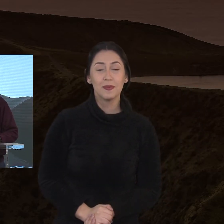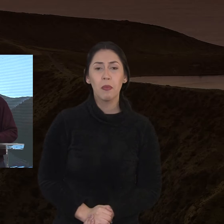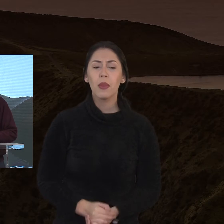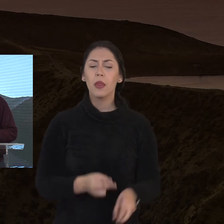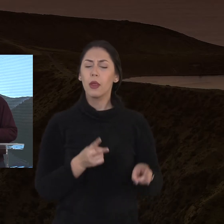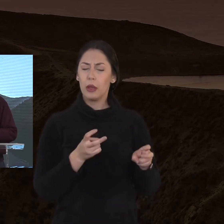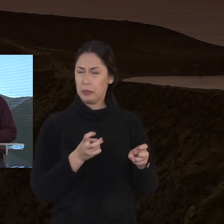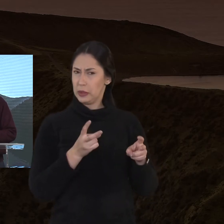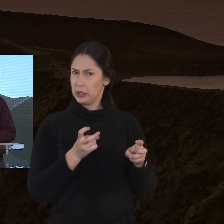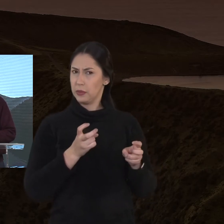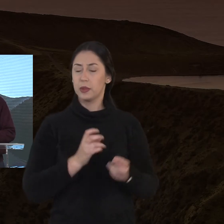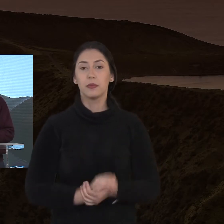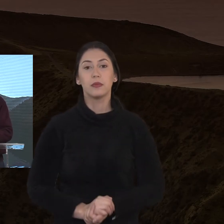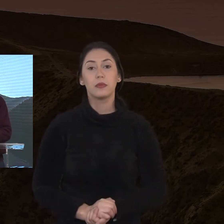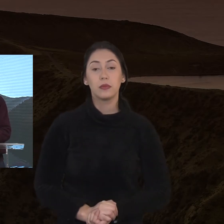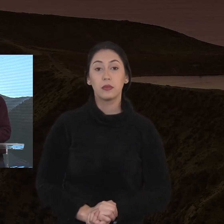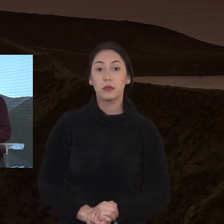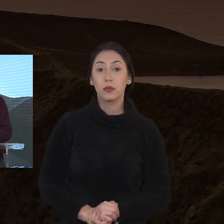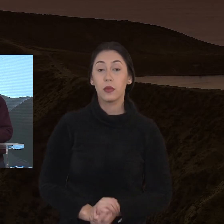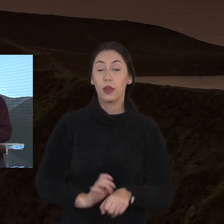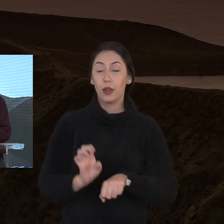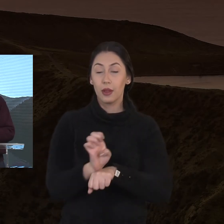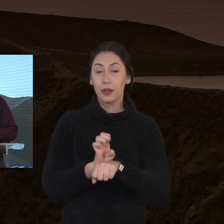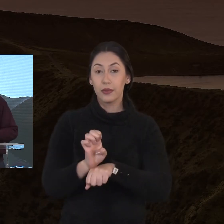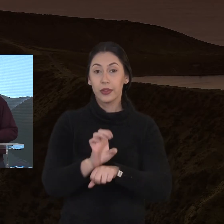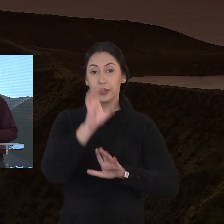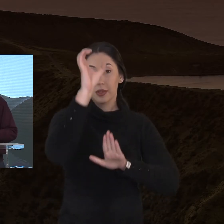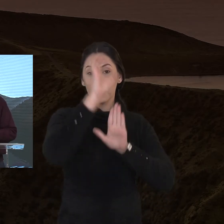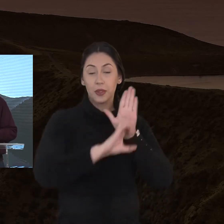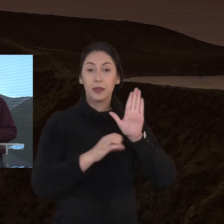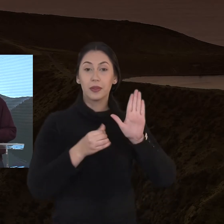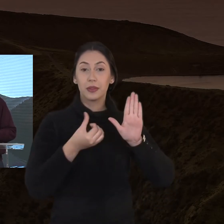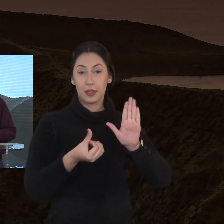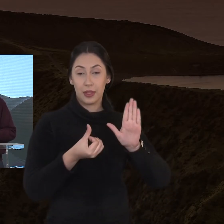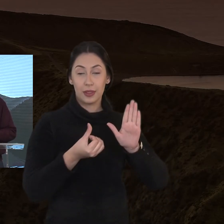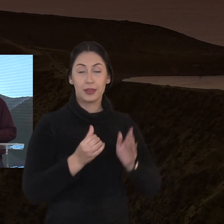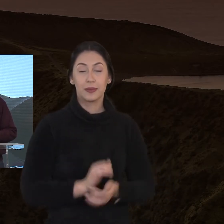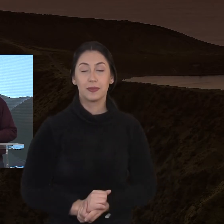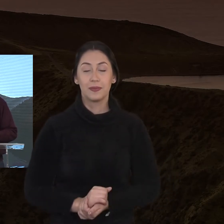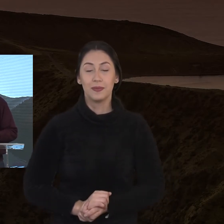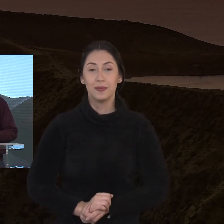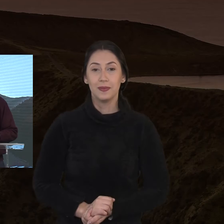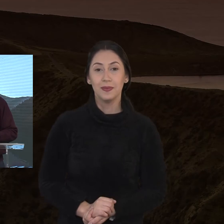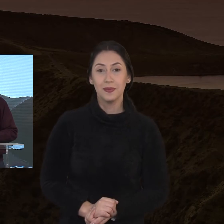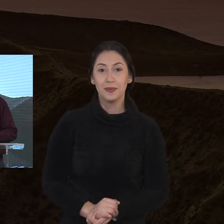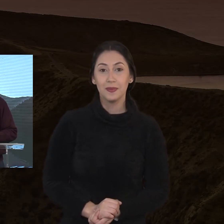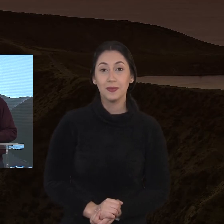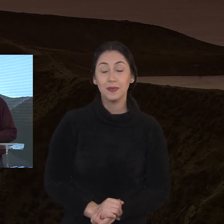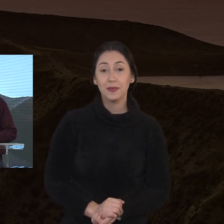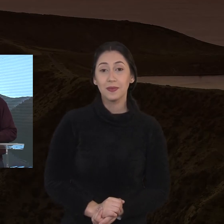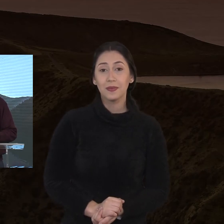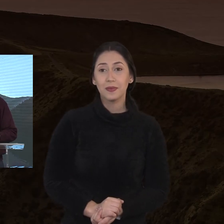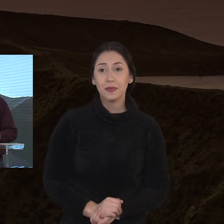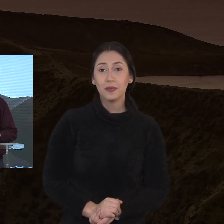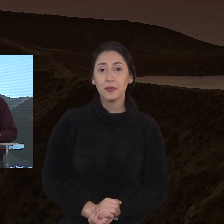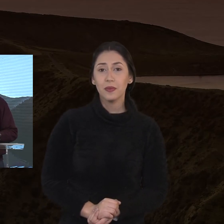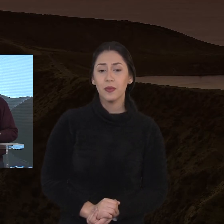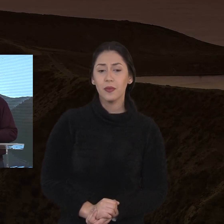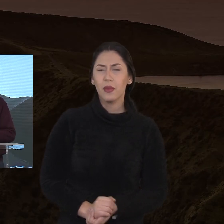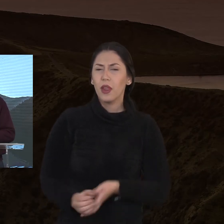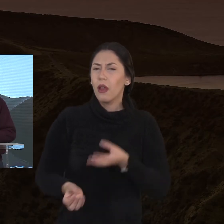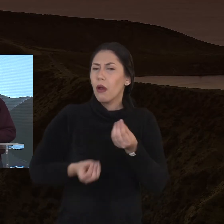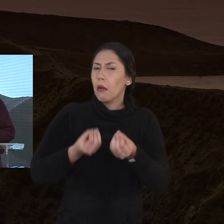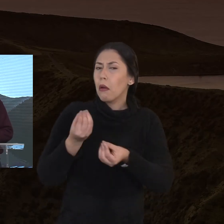queridos irmãos que em efésios capítulo 6 voltemos a efésios capítulo 6 onde agem